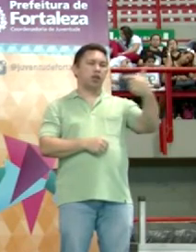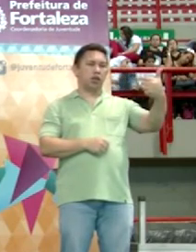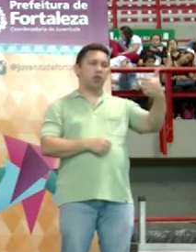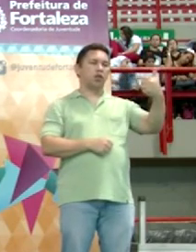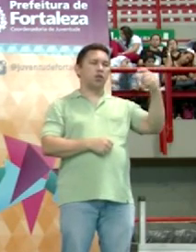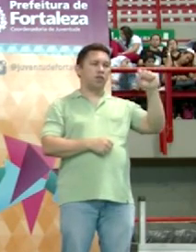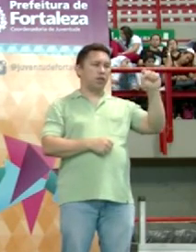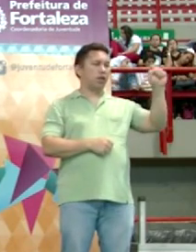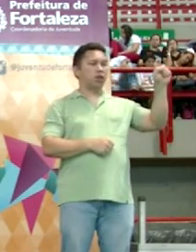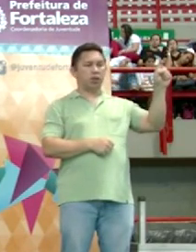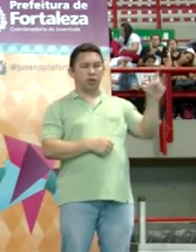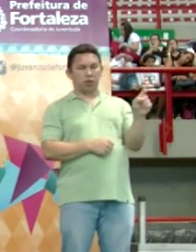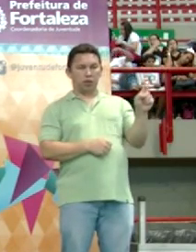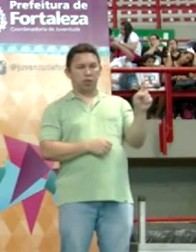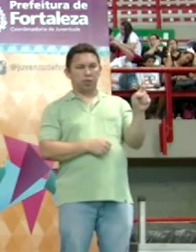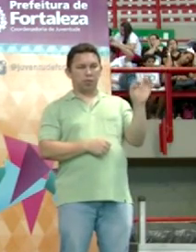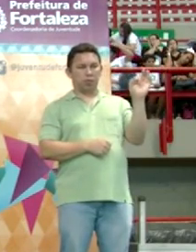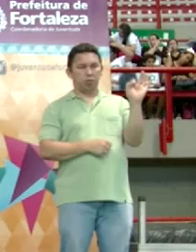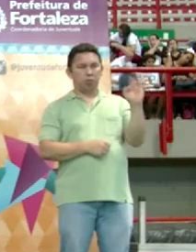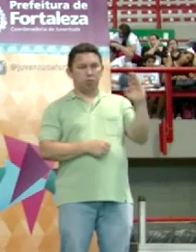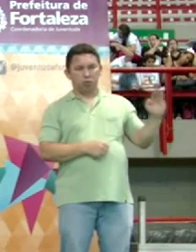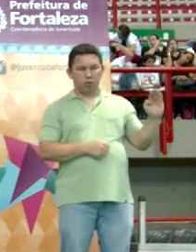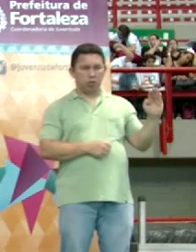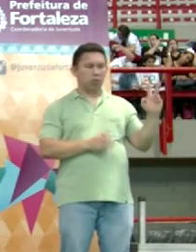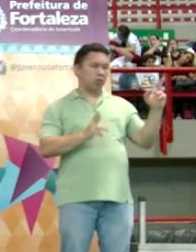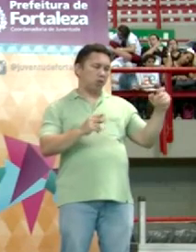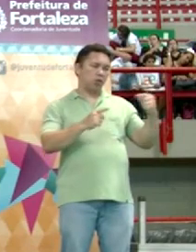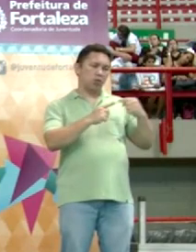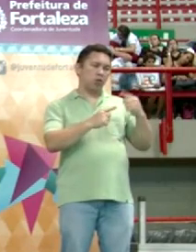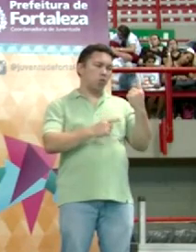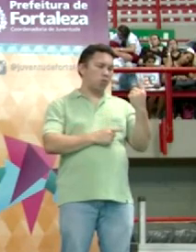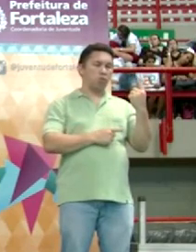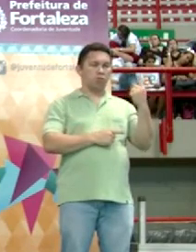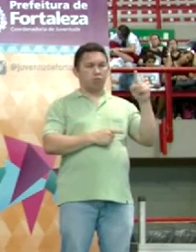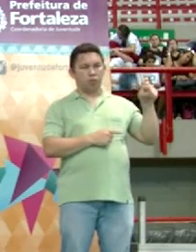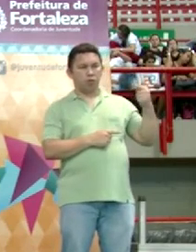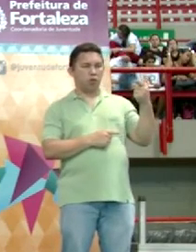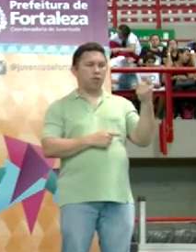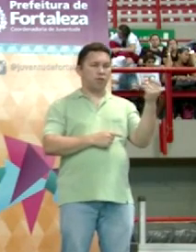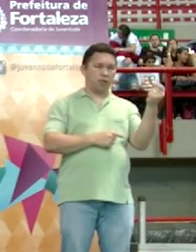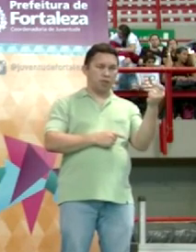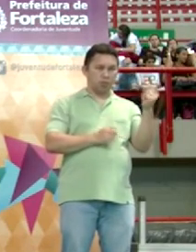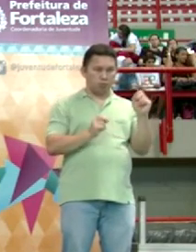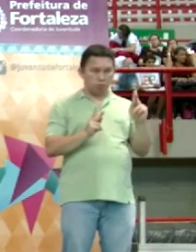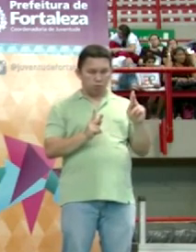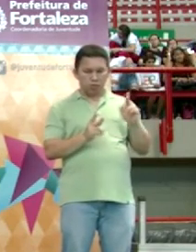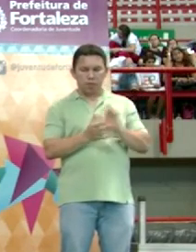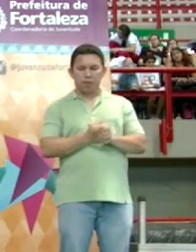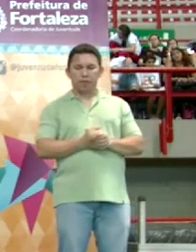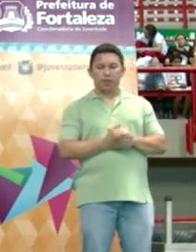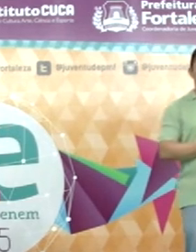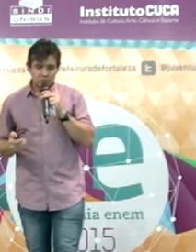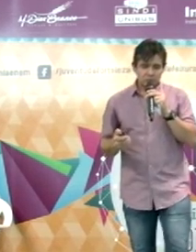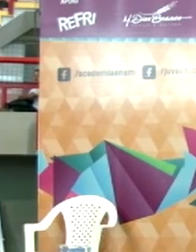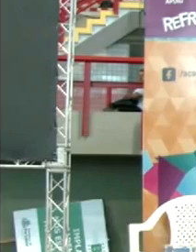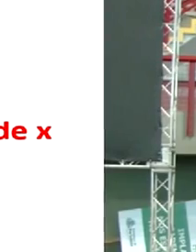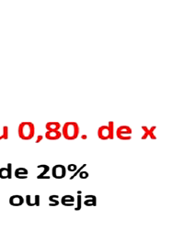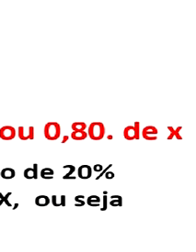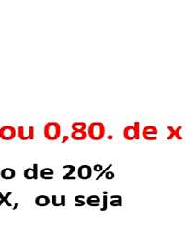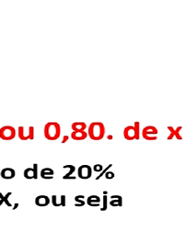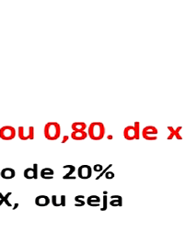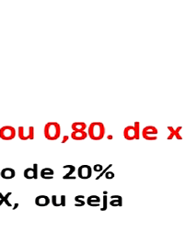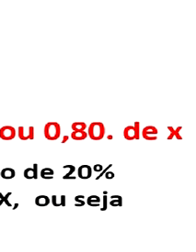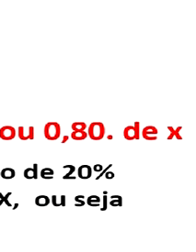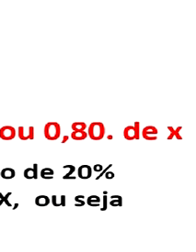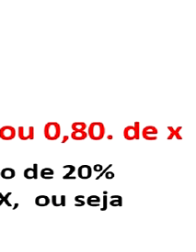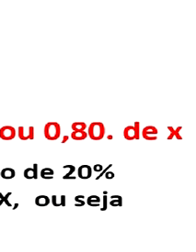é a mesma coisa que 1,20 vezes X. Show. Professor, e se for desconto? Se